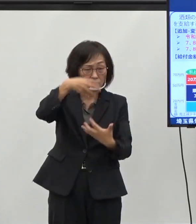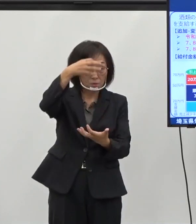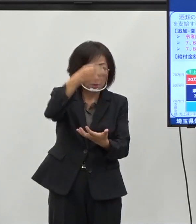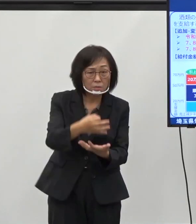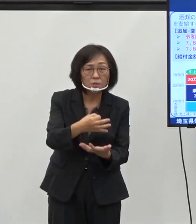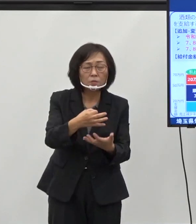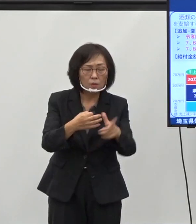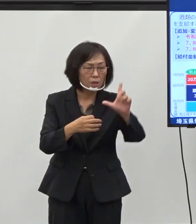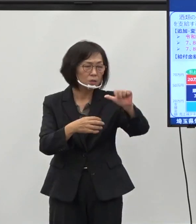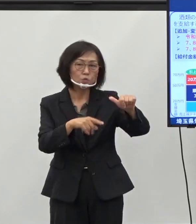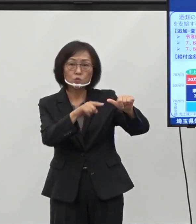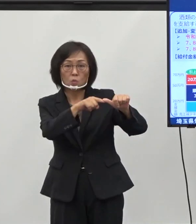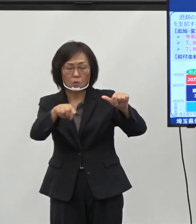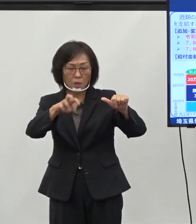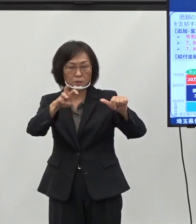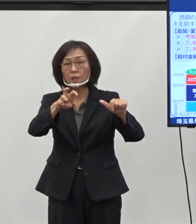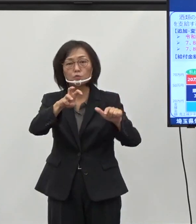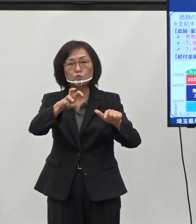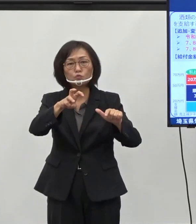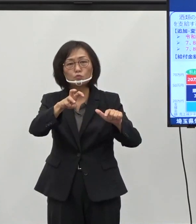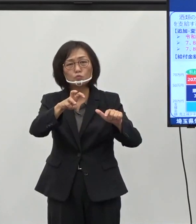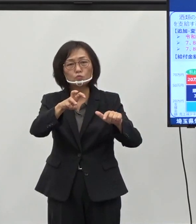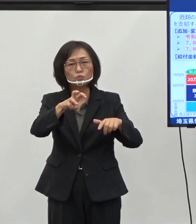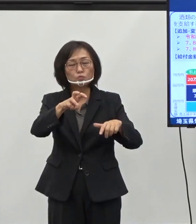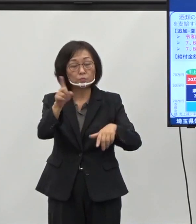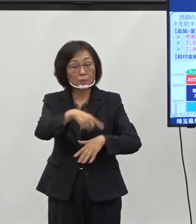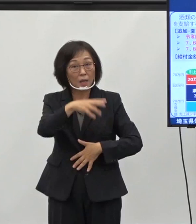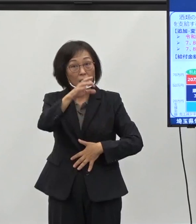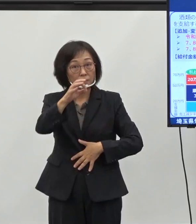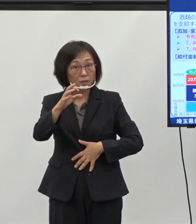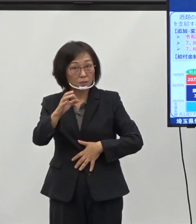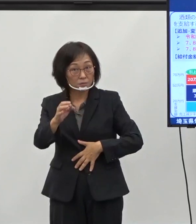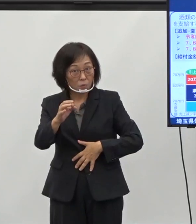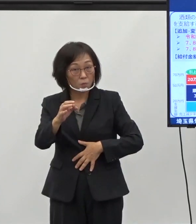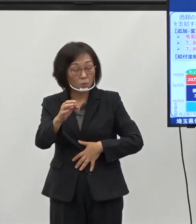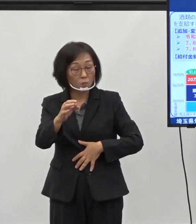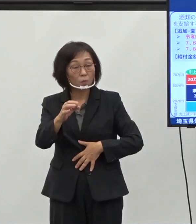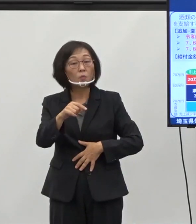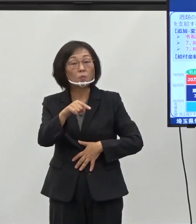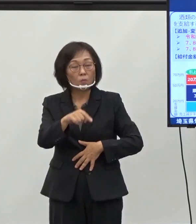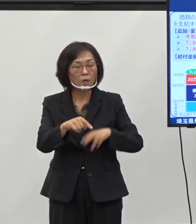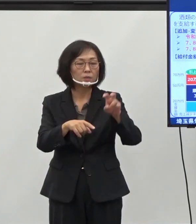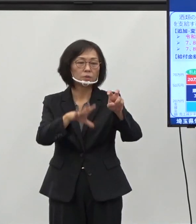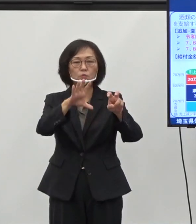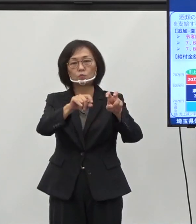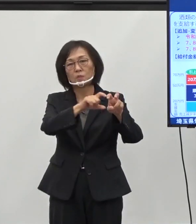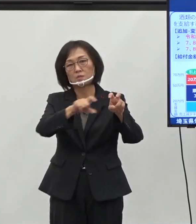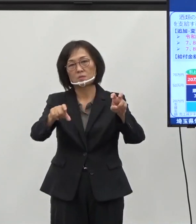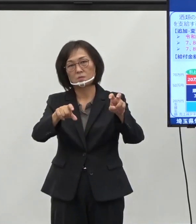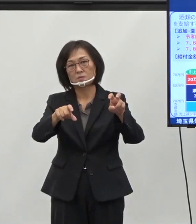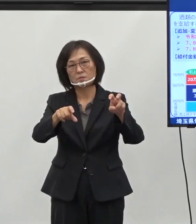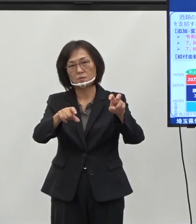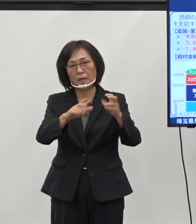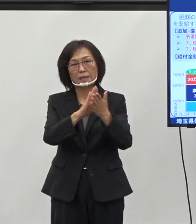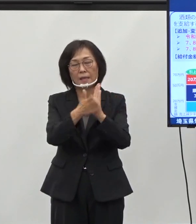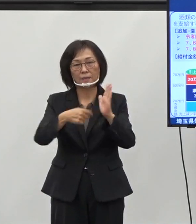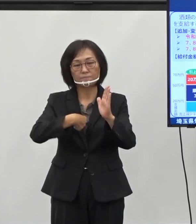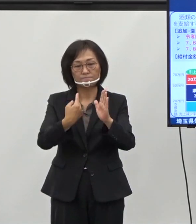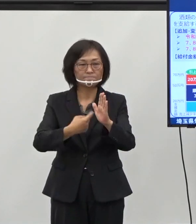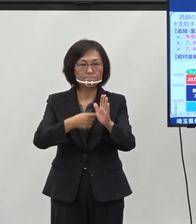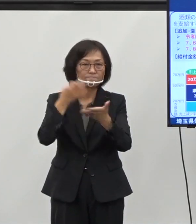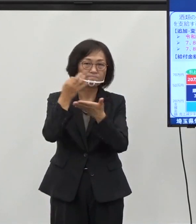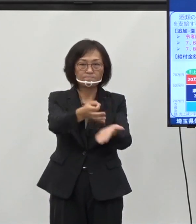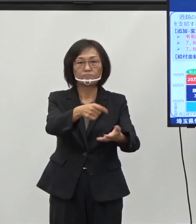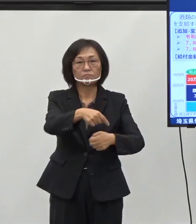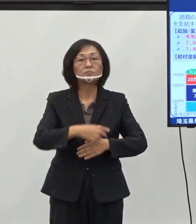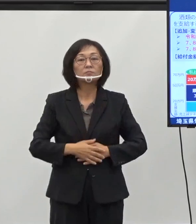が 15% から 30% 未満の事業者には、 20万円、県の協力支援金を、